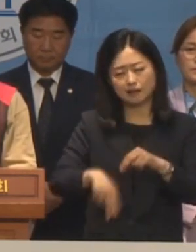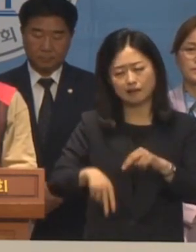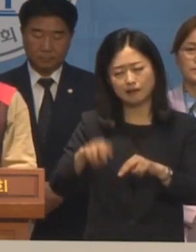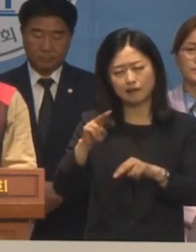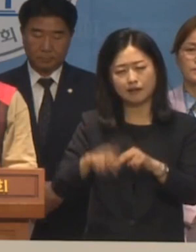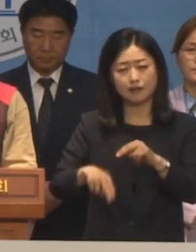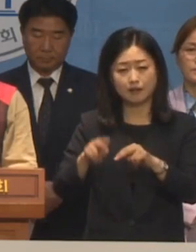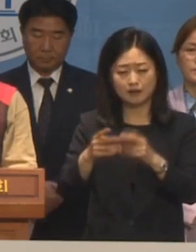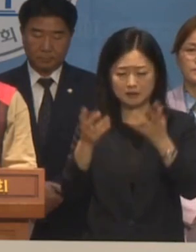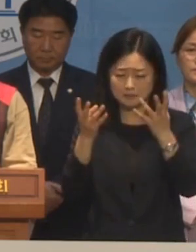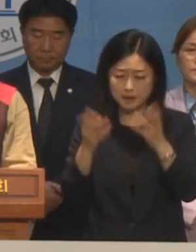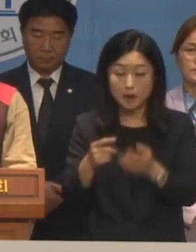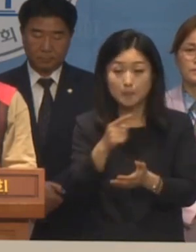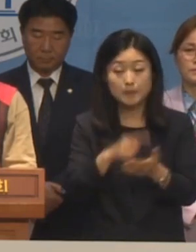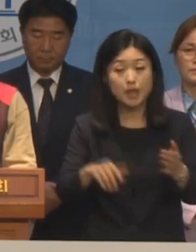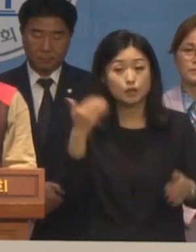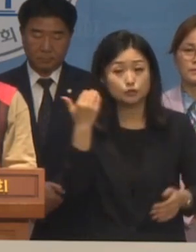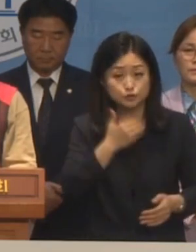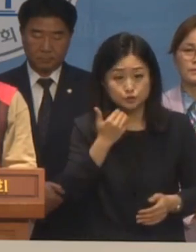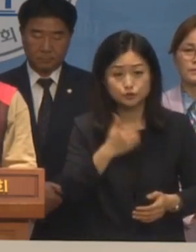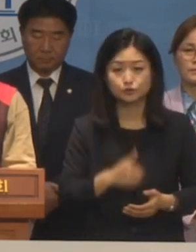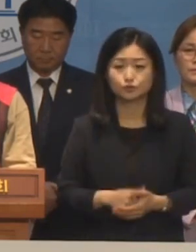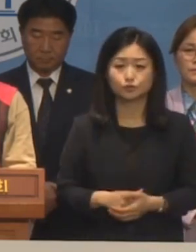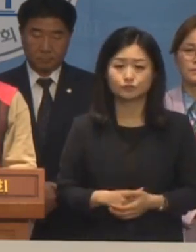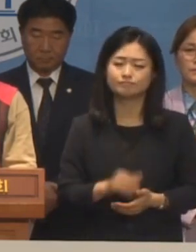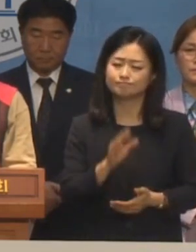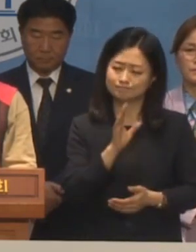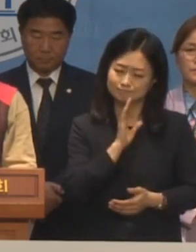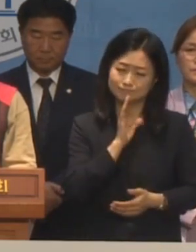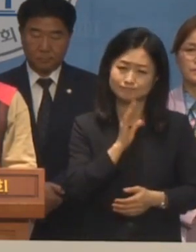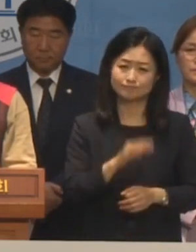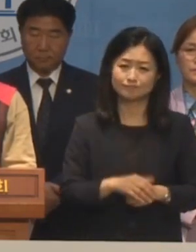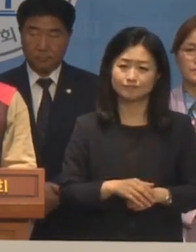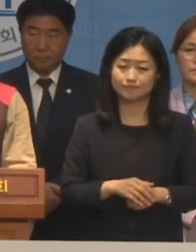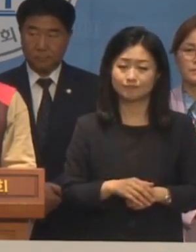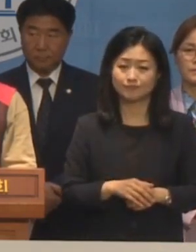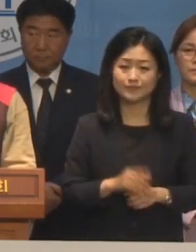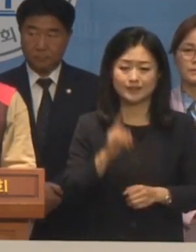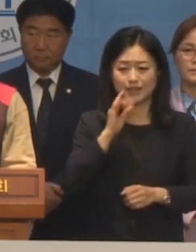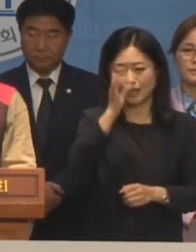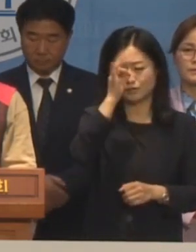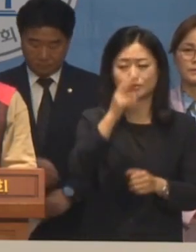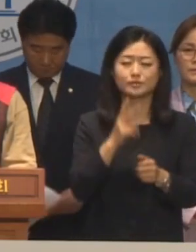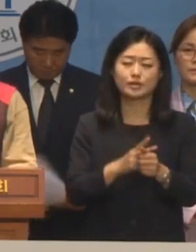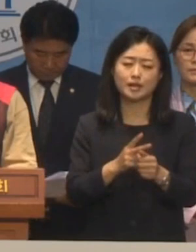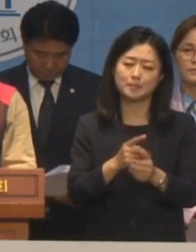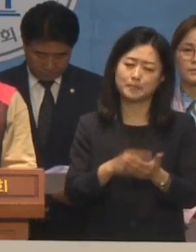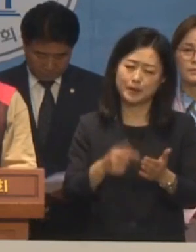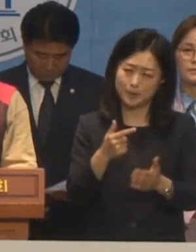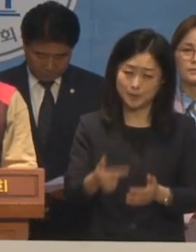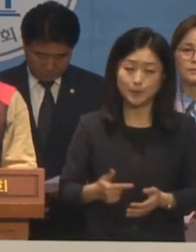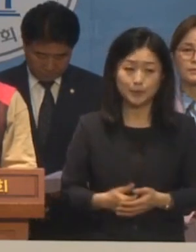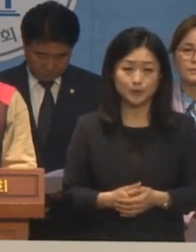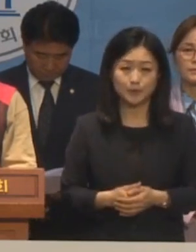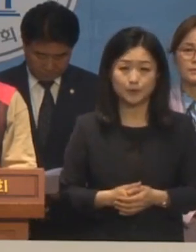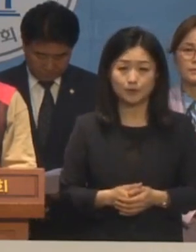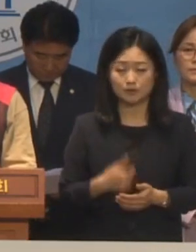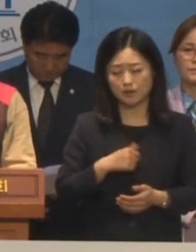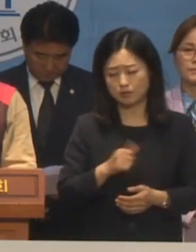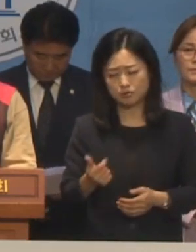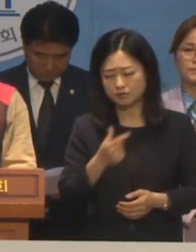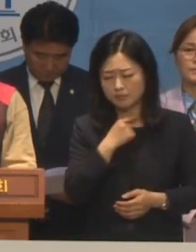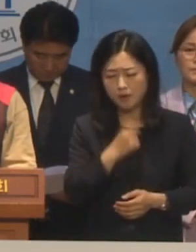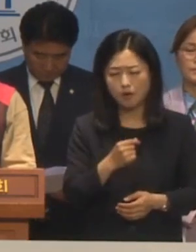그 피해는 누구에게 갈까요? 당연히 생계 위협을 받고 있는 예술 강사입니다. 어떤 분은 죽고 싶다고